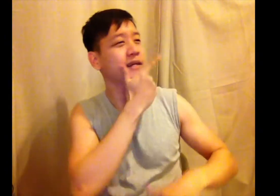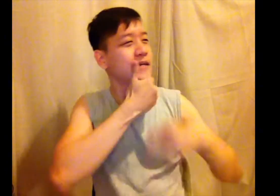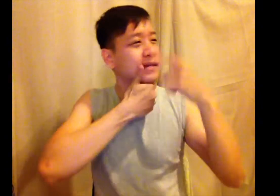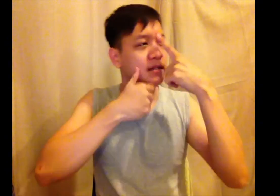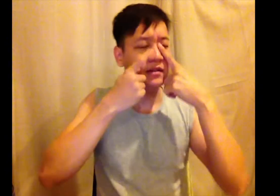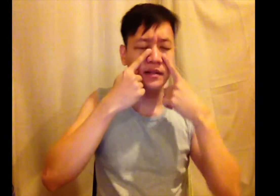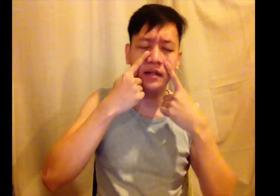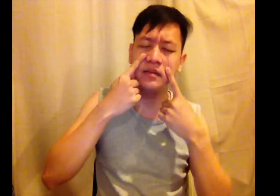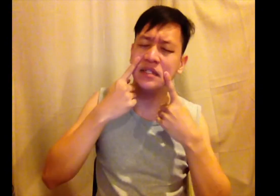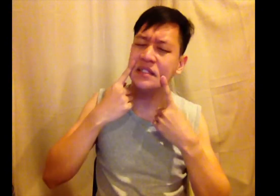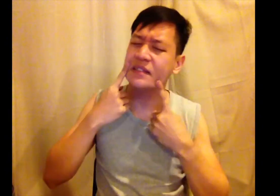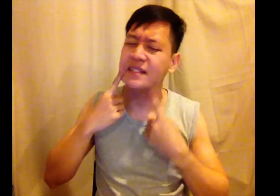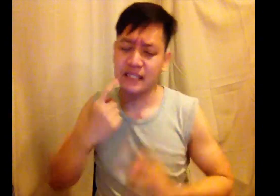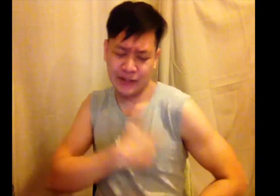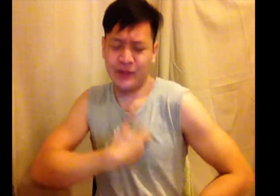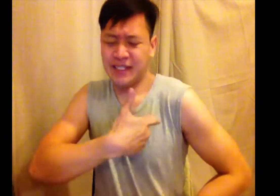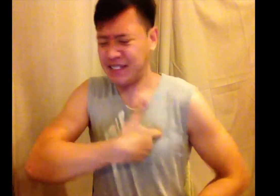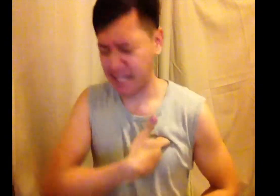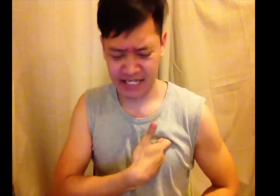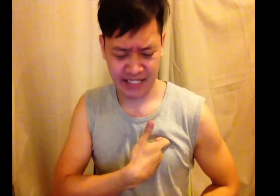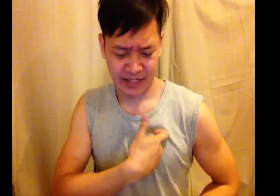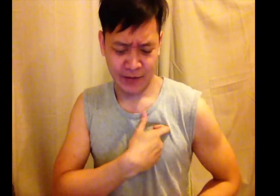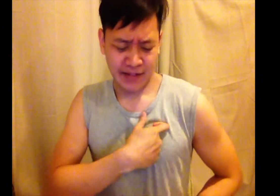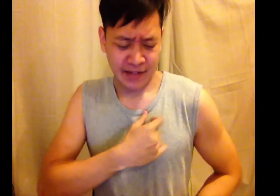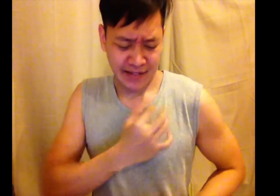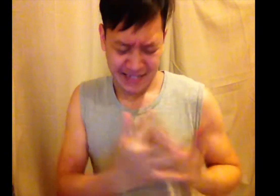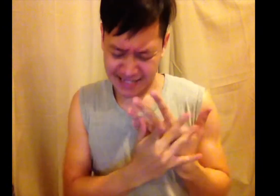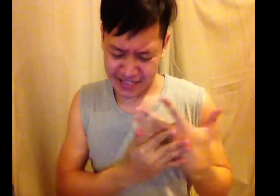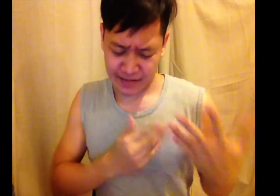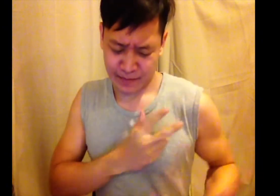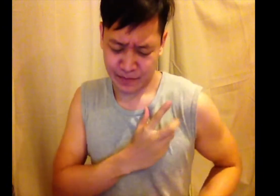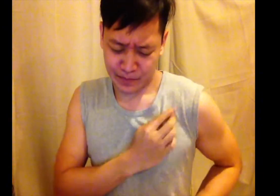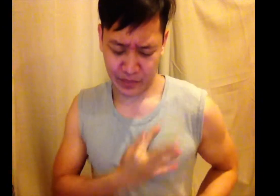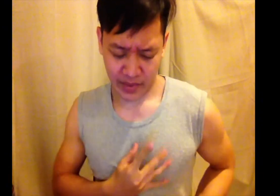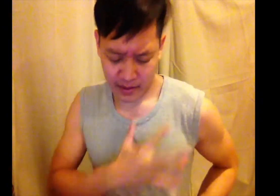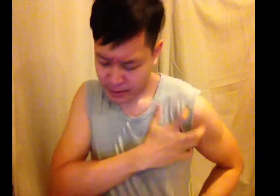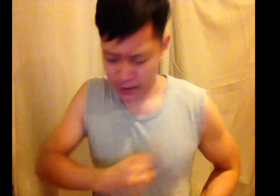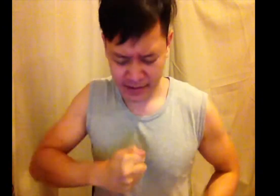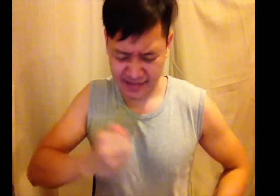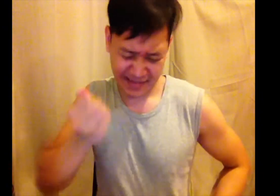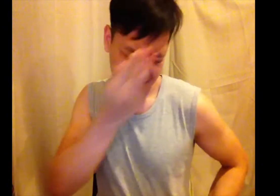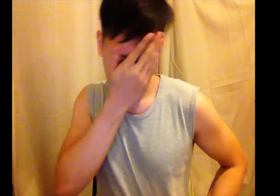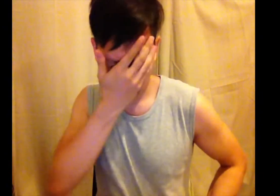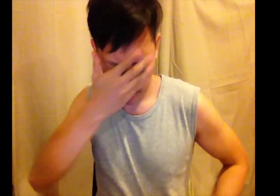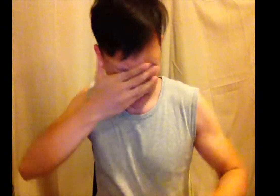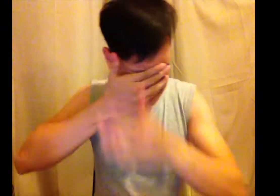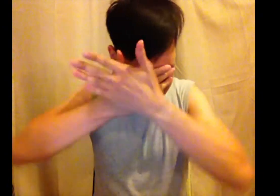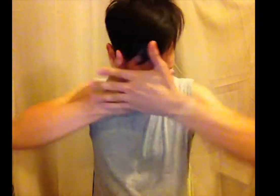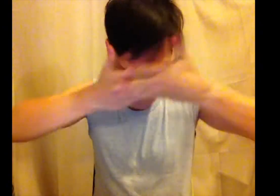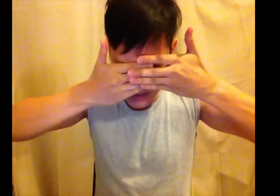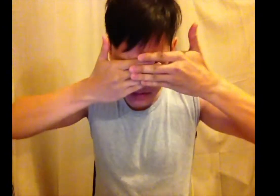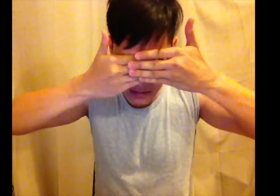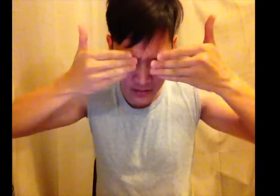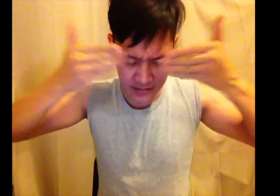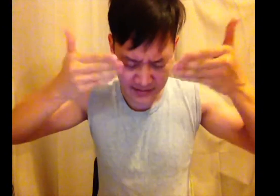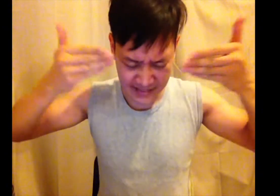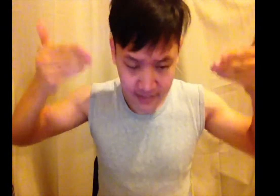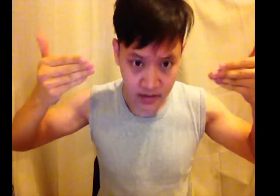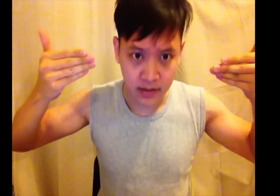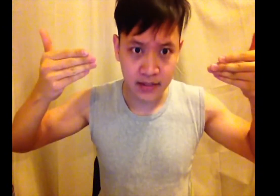อพูดทั้งน้ำตาหากรักคือรอยสักเธอรักเขาด้วยเลือดแต่ความงามที่เขามองไม่เห็นถูกซ่อนไว้ในเรือนร่างสำหรับเธอเขาคือคน